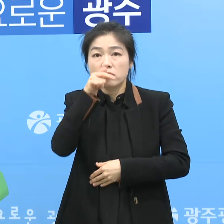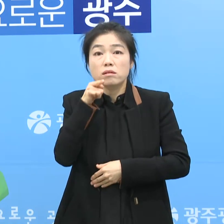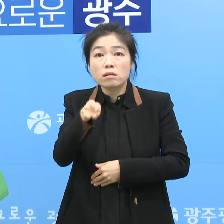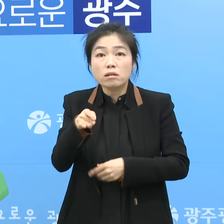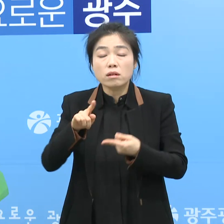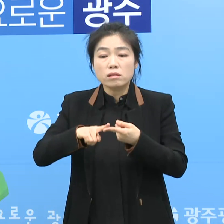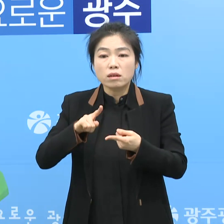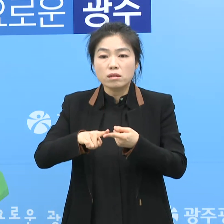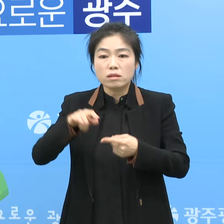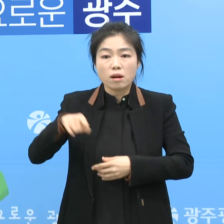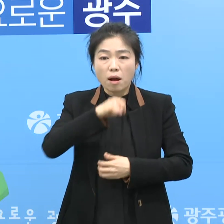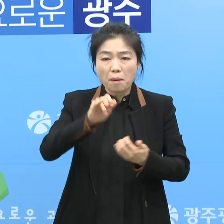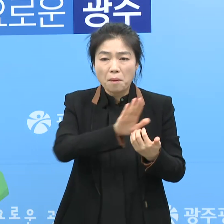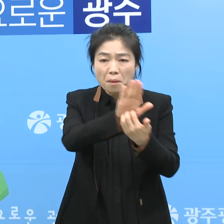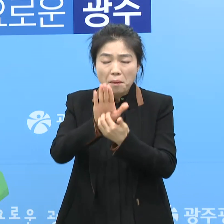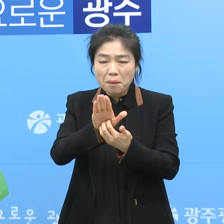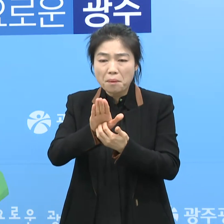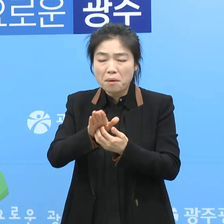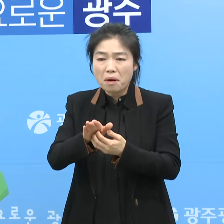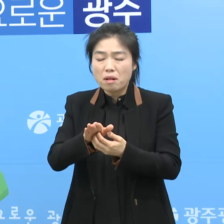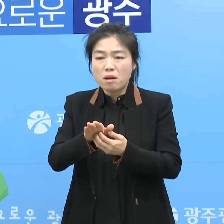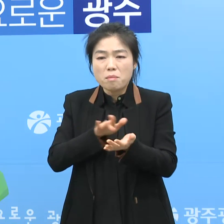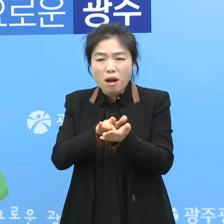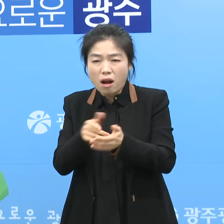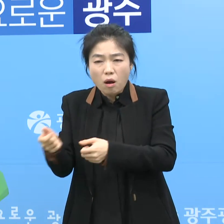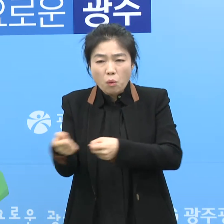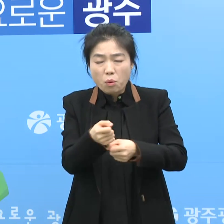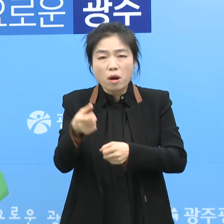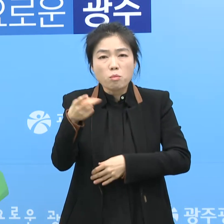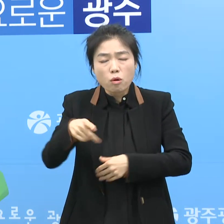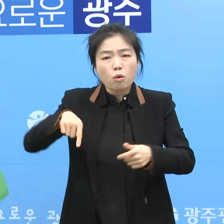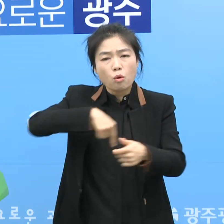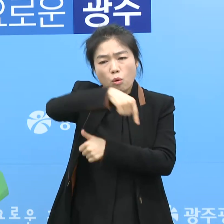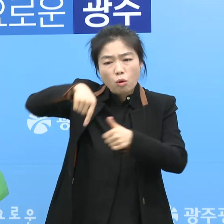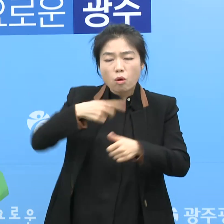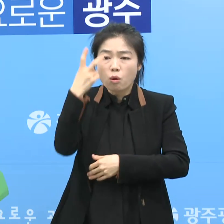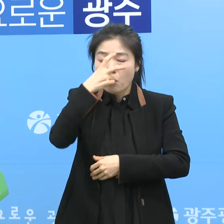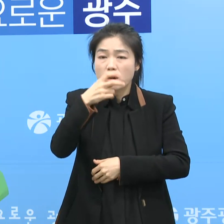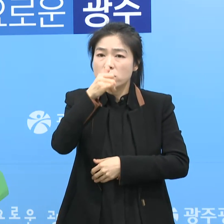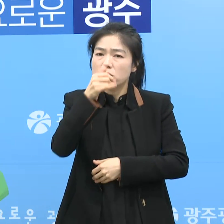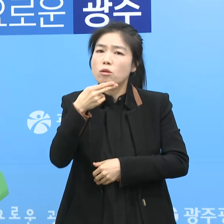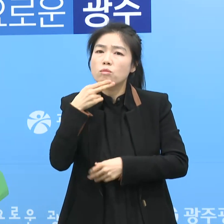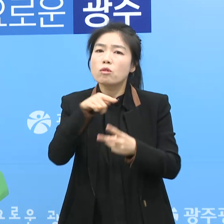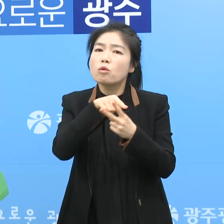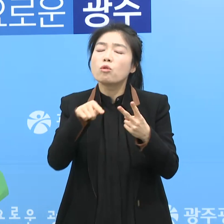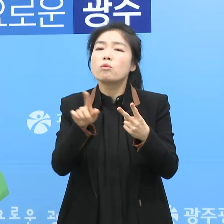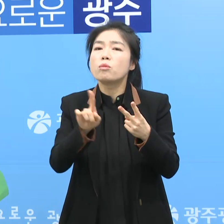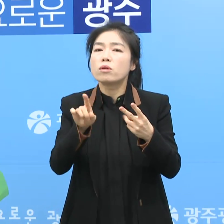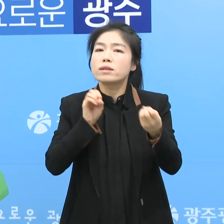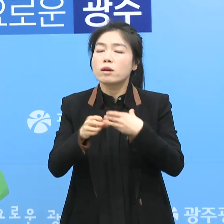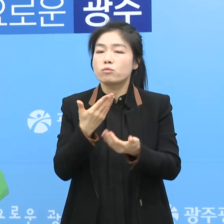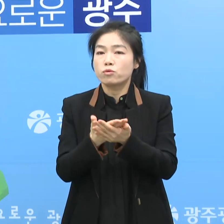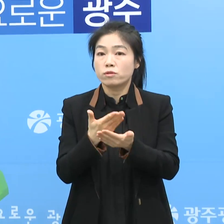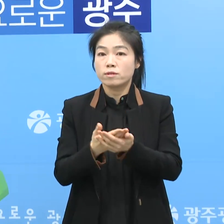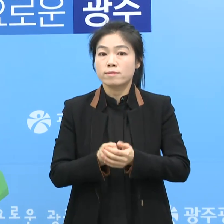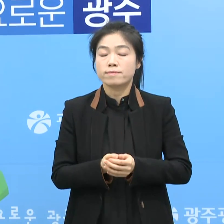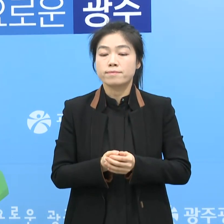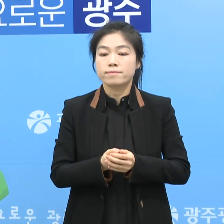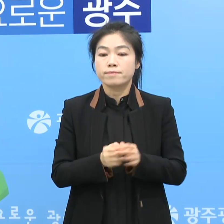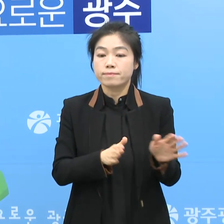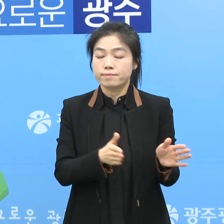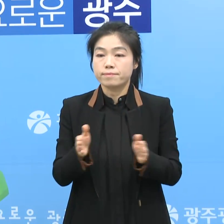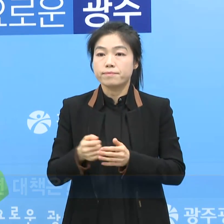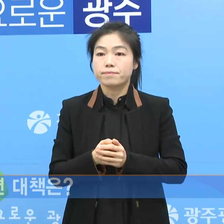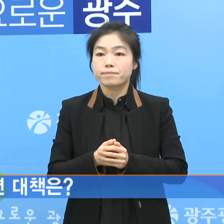방역이라든지 또는 뭐 관리, 동향 관리라든지 이런 건 하고 계시는지 두 가지 질문드립니다. 네,